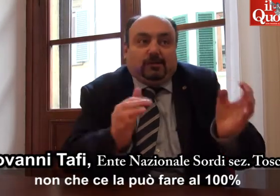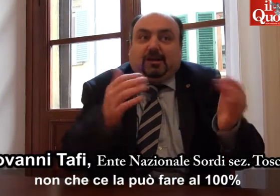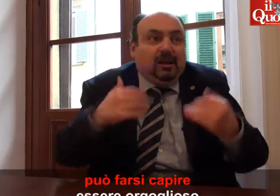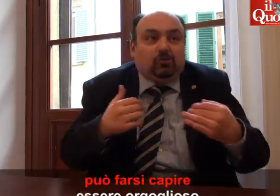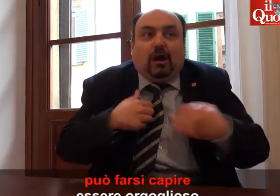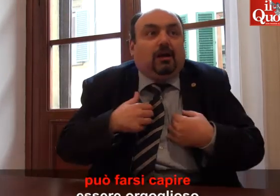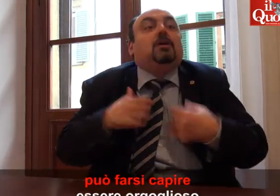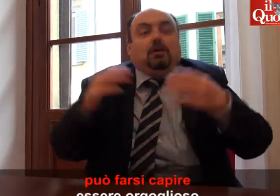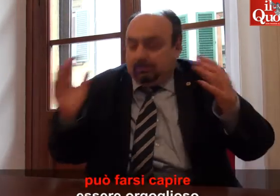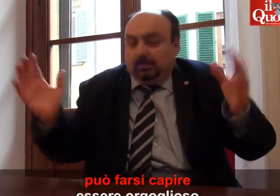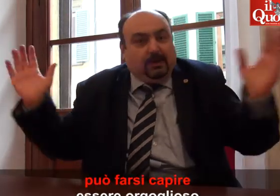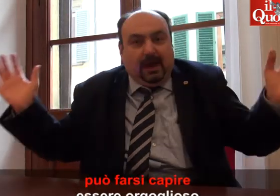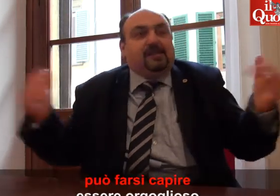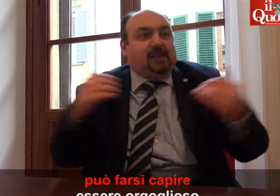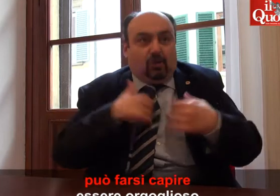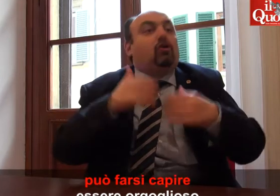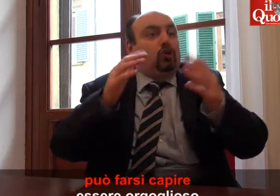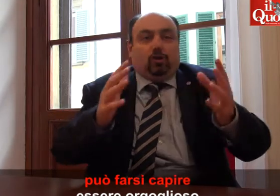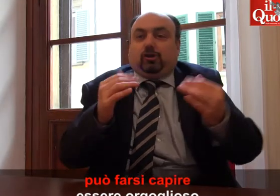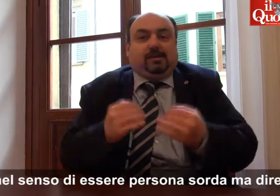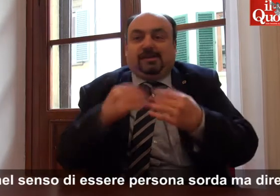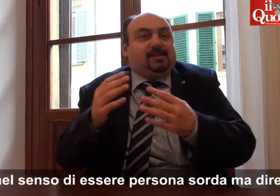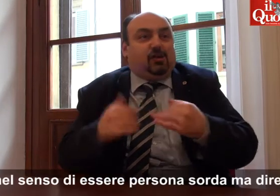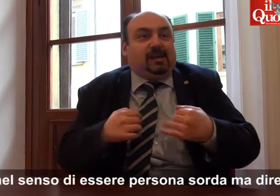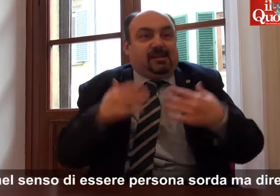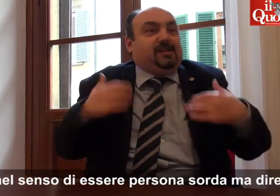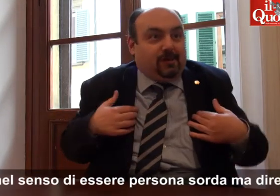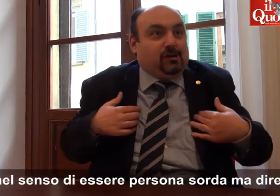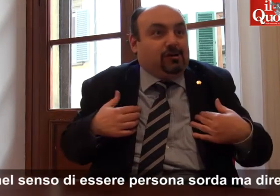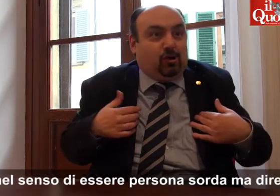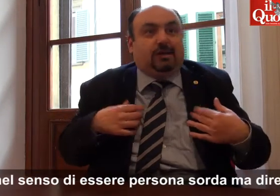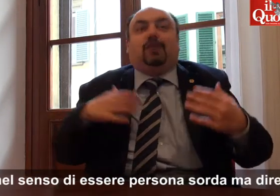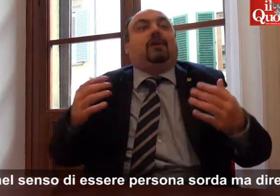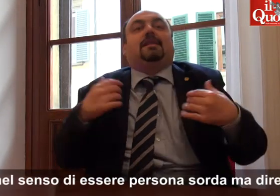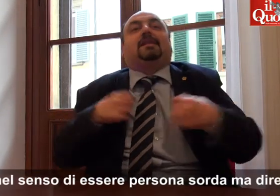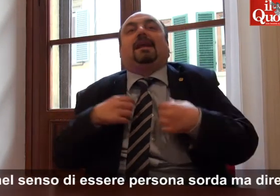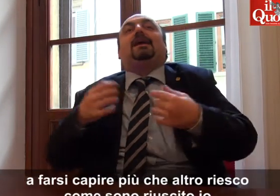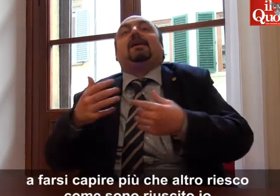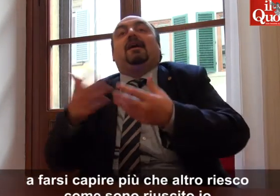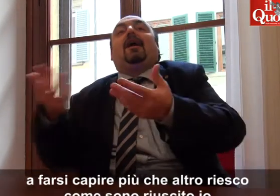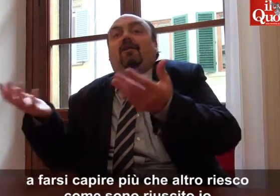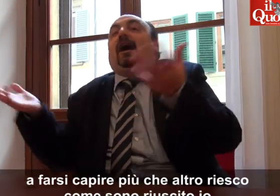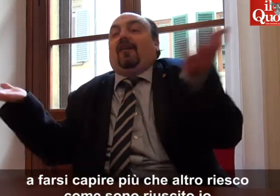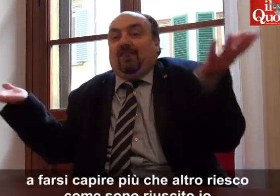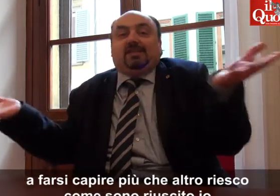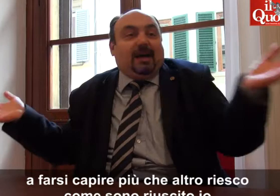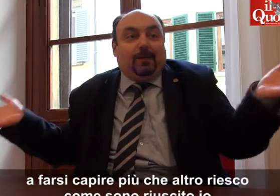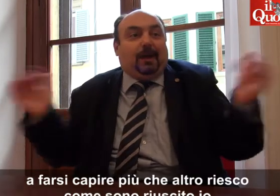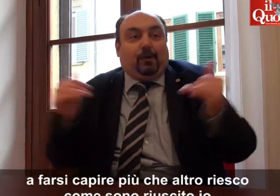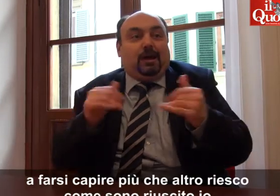può farsi capire. Essere orgoglioso, nel senso di essere di persona sorta, ma a dire, a farsi capire perché